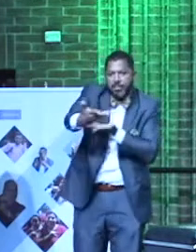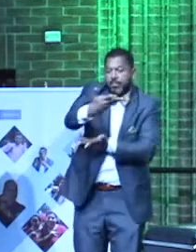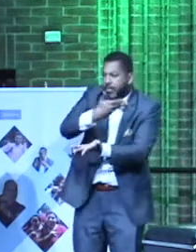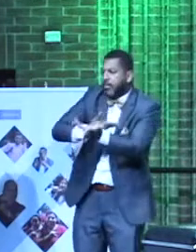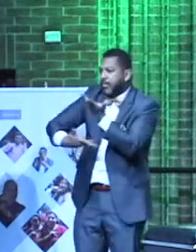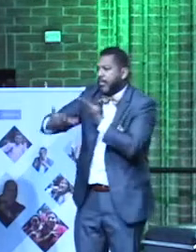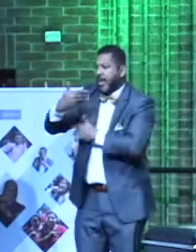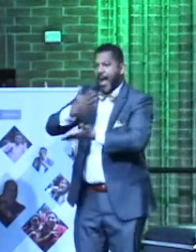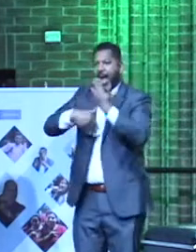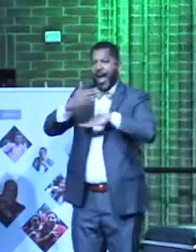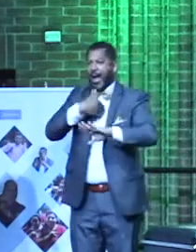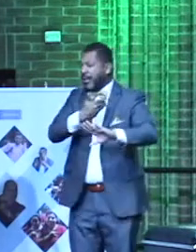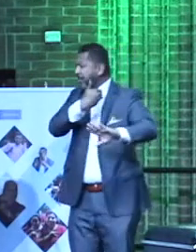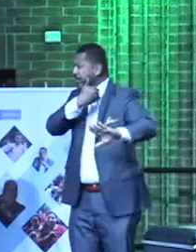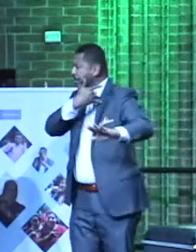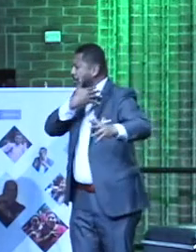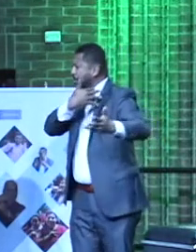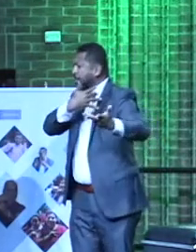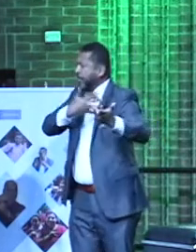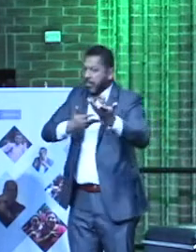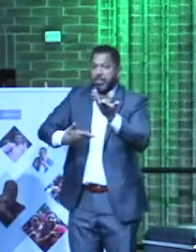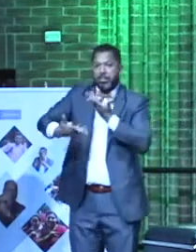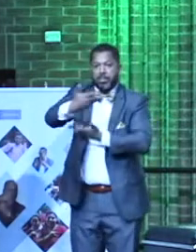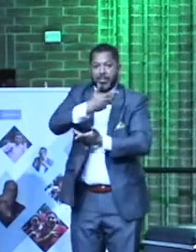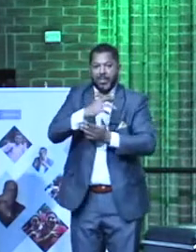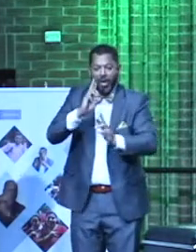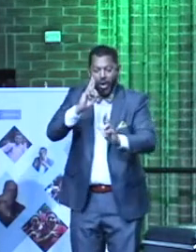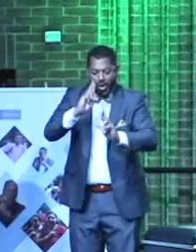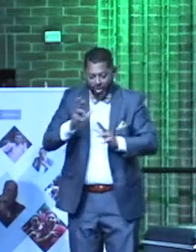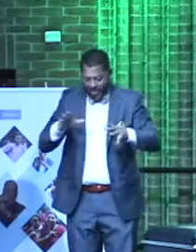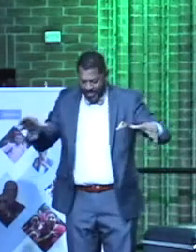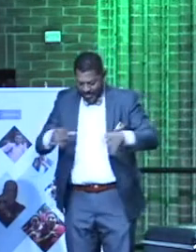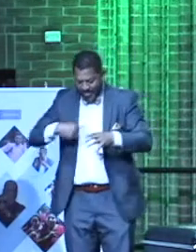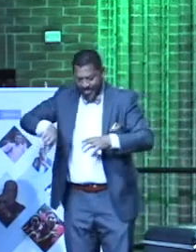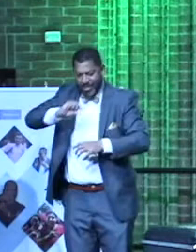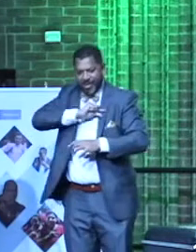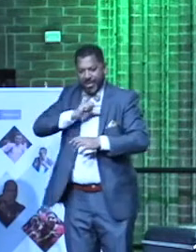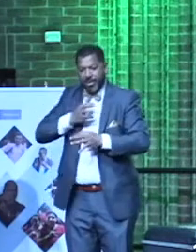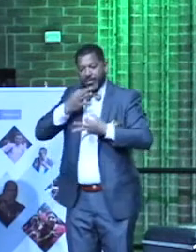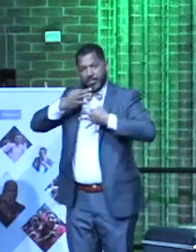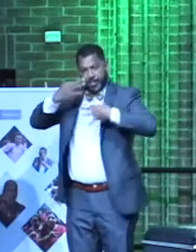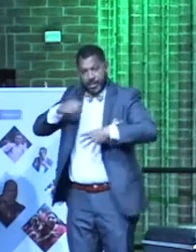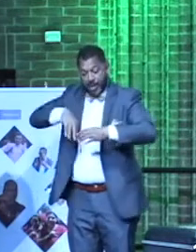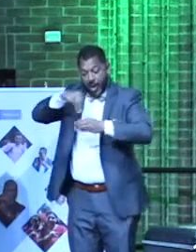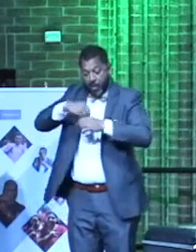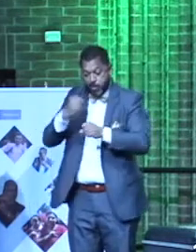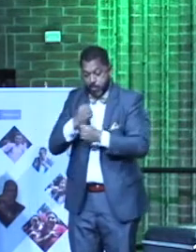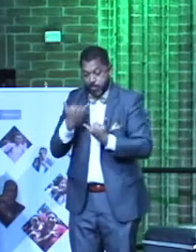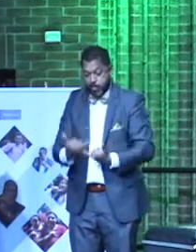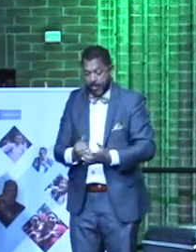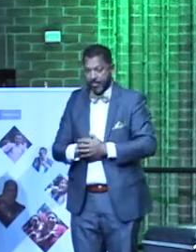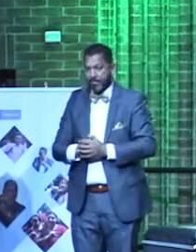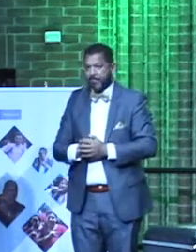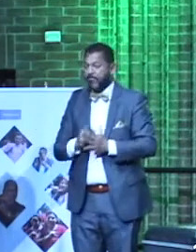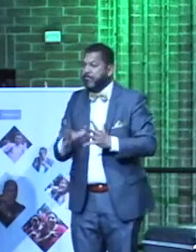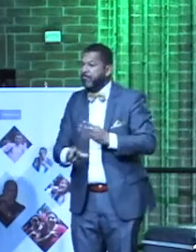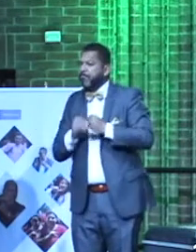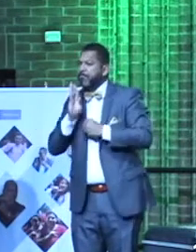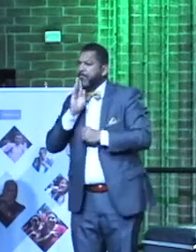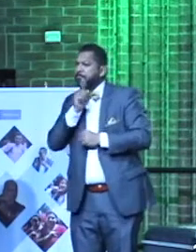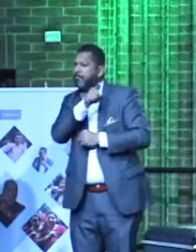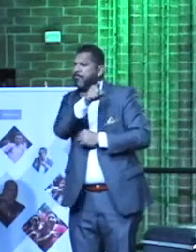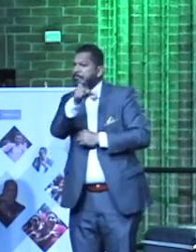con los que no habíamos hablado antes y que nos reconocieran como un actor válido dentro del sector. Y finalmente, que